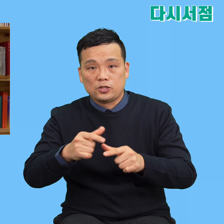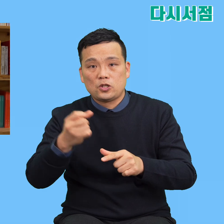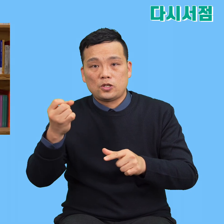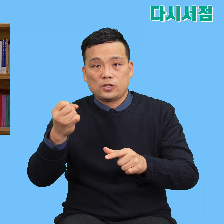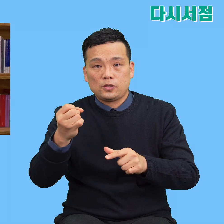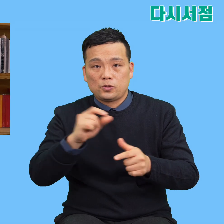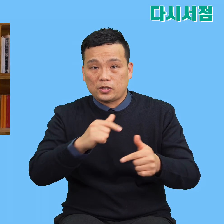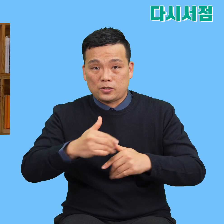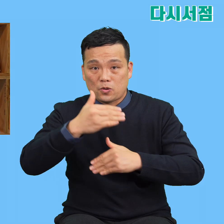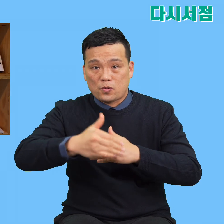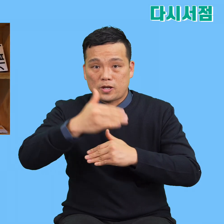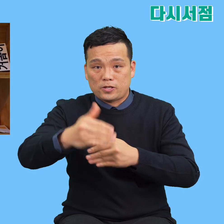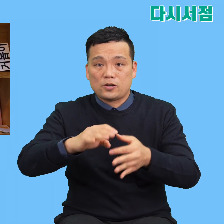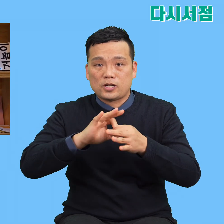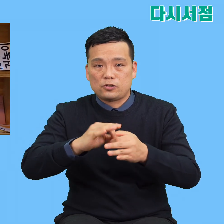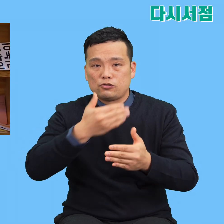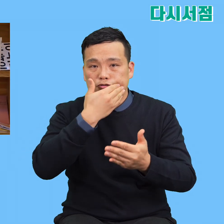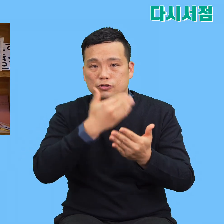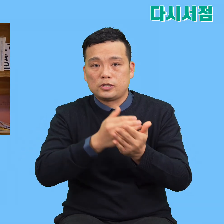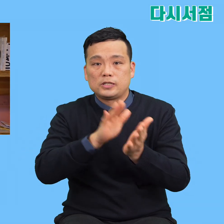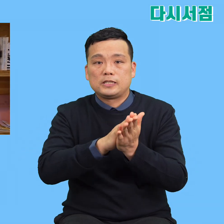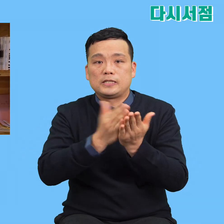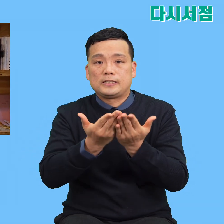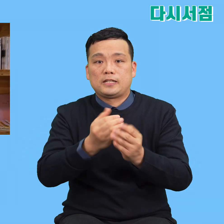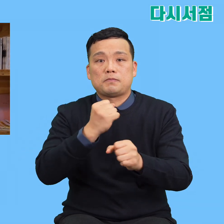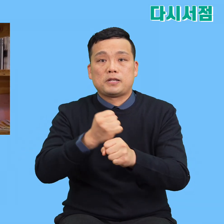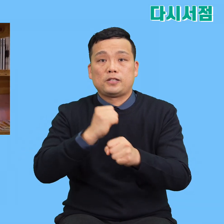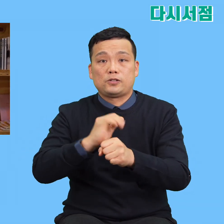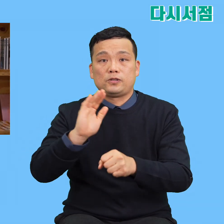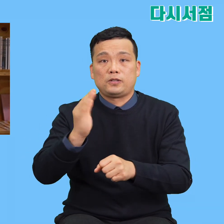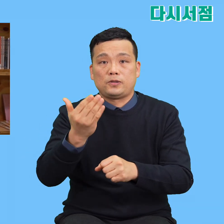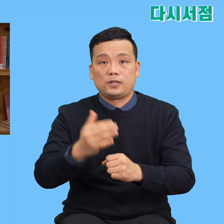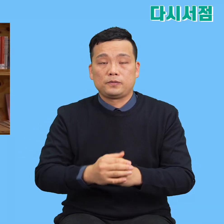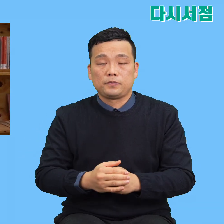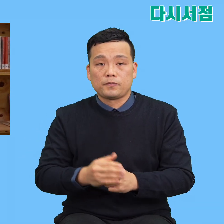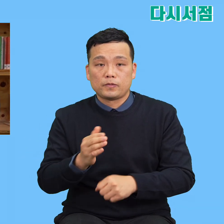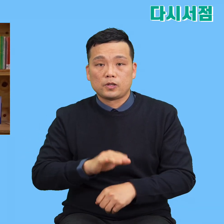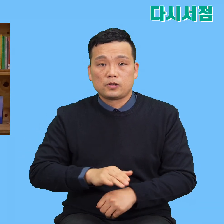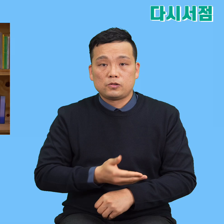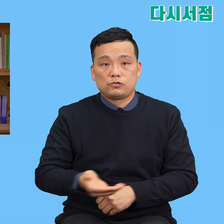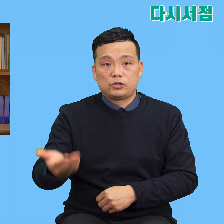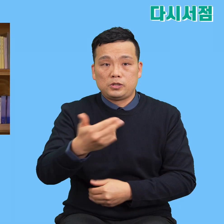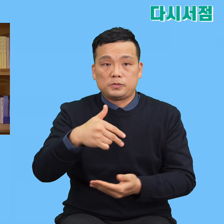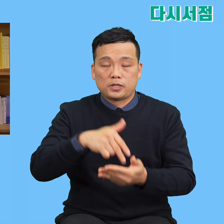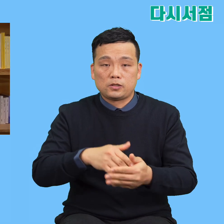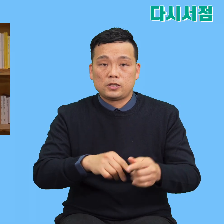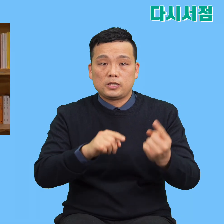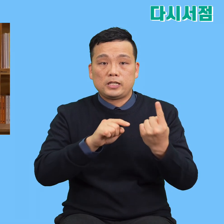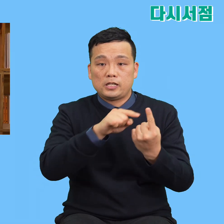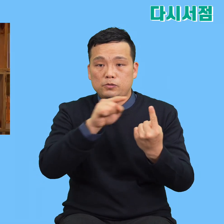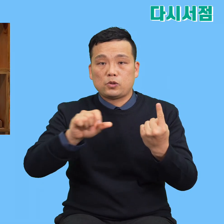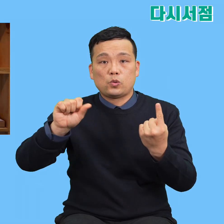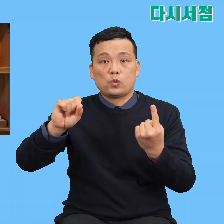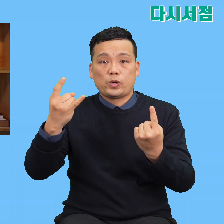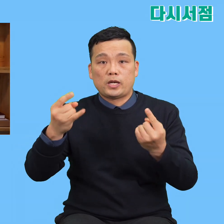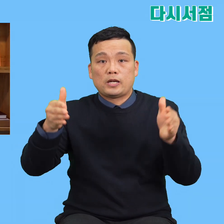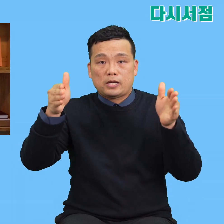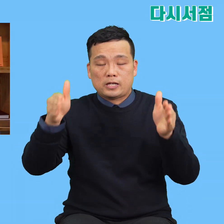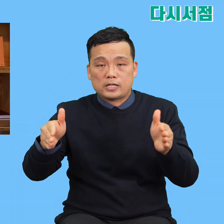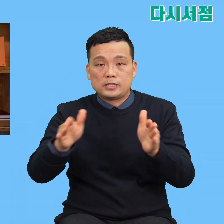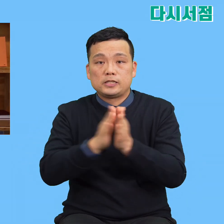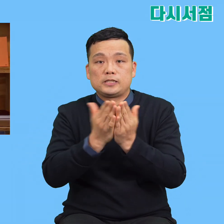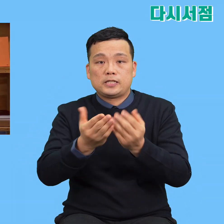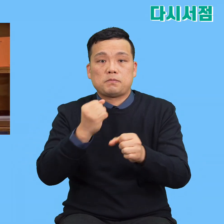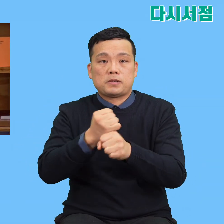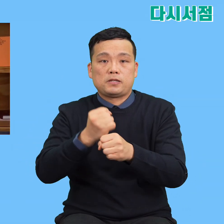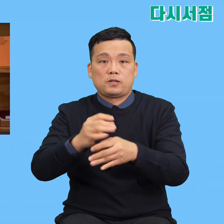과정을 거쳐 소중한 책이 탄생합니다. 우리는 5회에 걸쳐 독립출판에 관하여